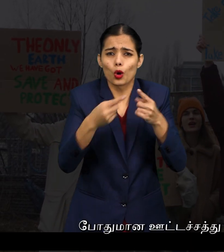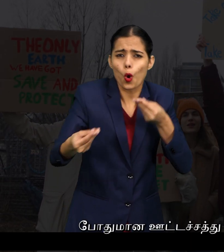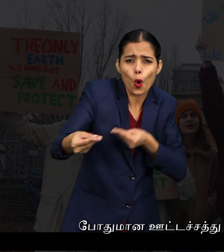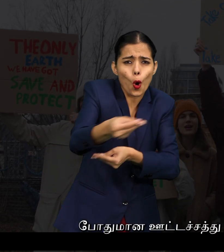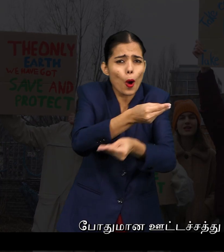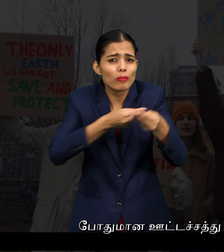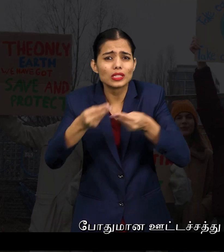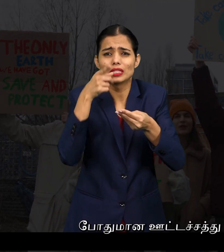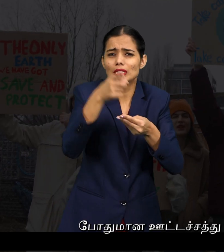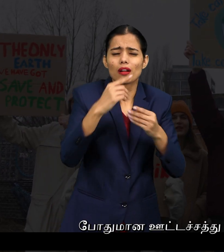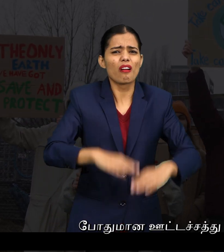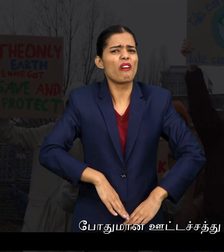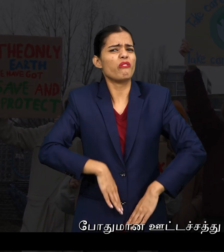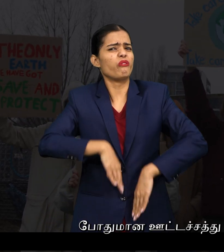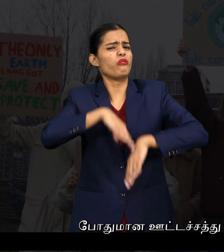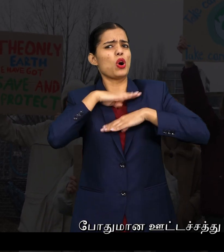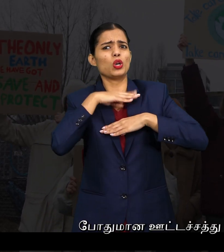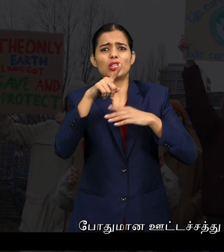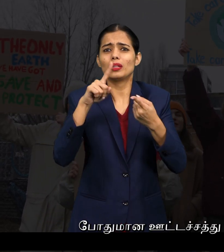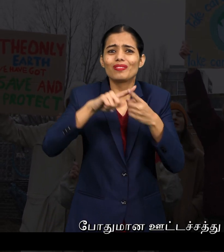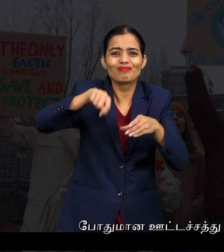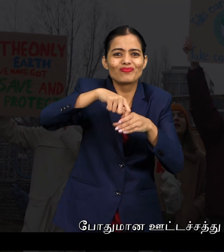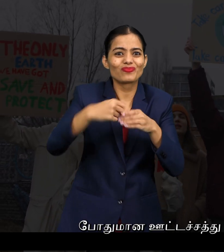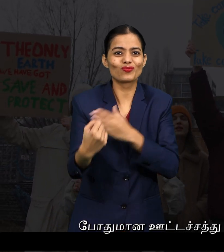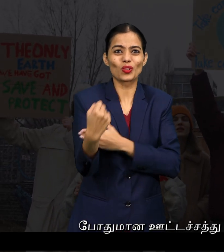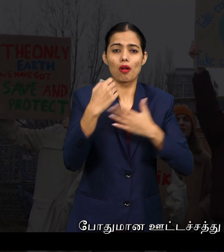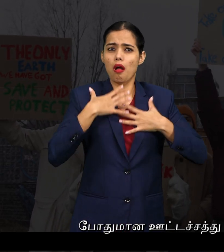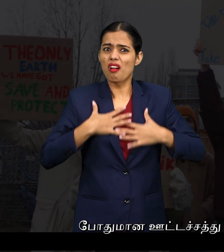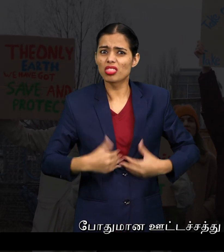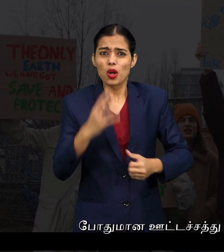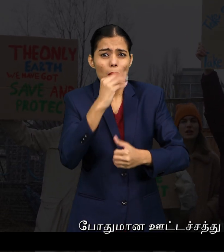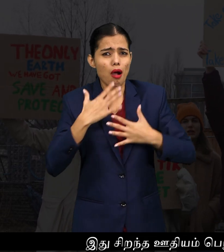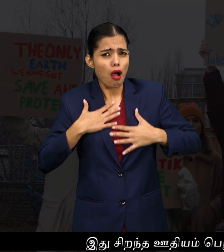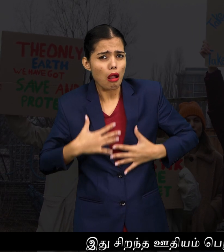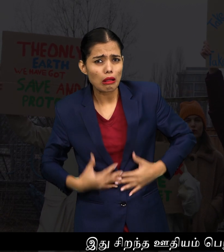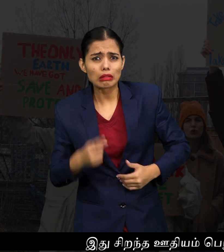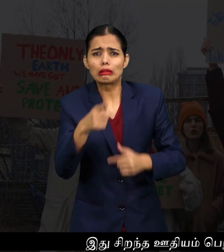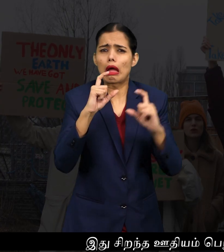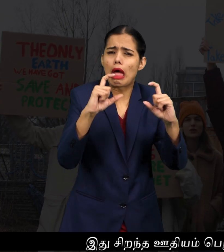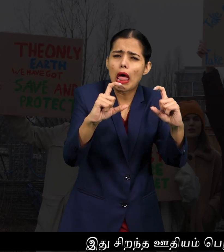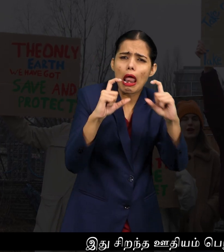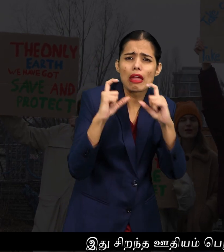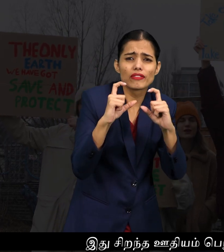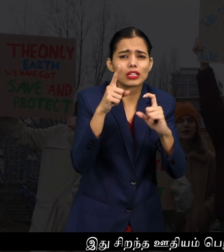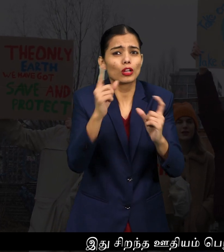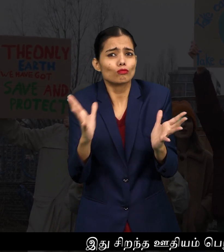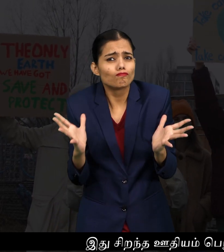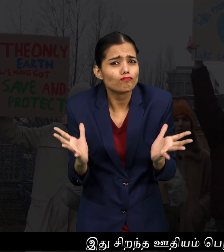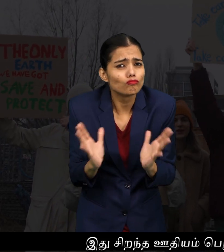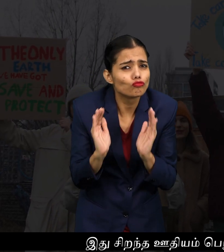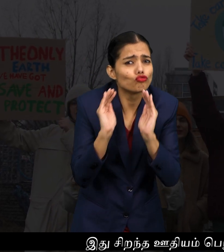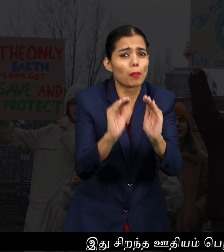போதுமான ஊட்டச்சத்து மற்றும் சுகாதார பாதுகாப்பு வசதிகள் இல்லை. இது சிறந்த ஊதியம்